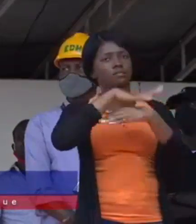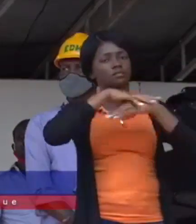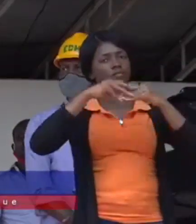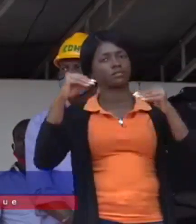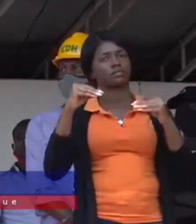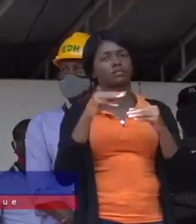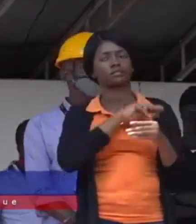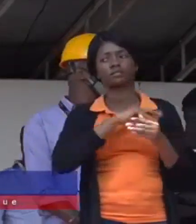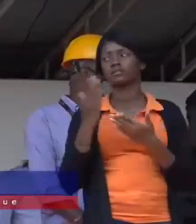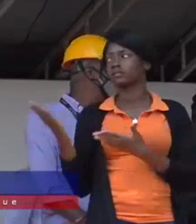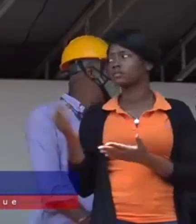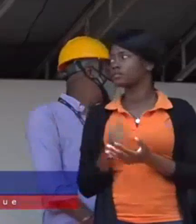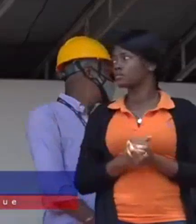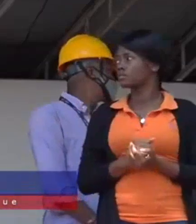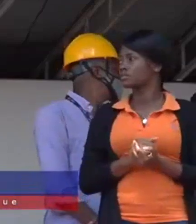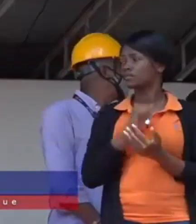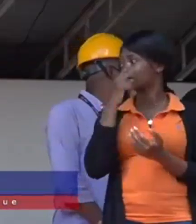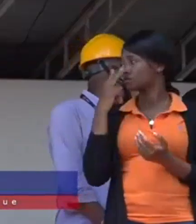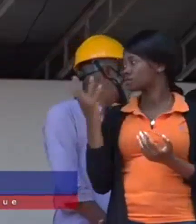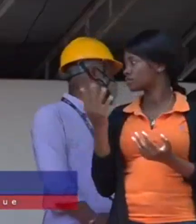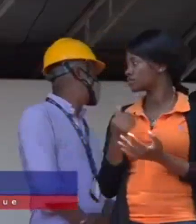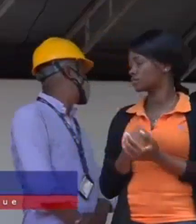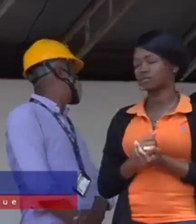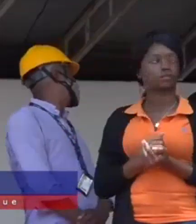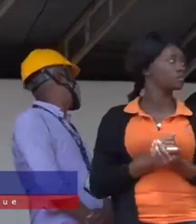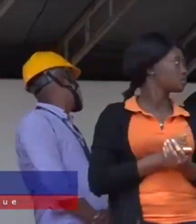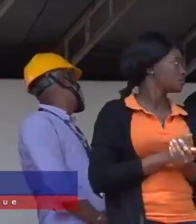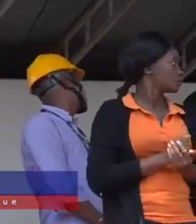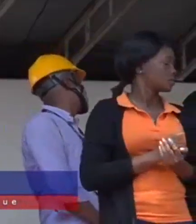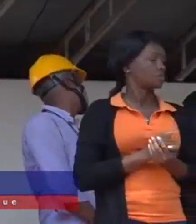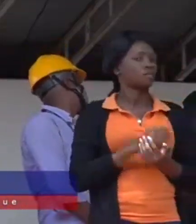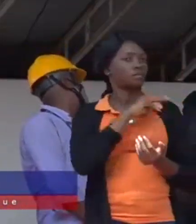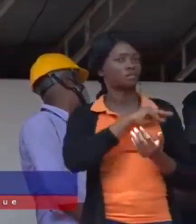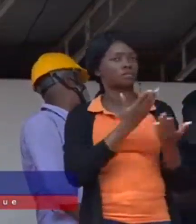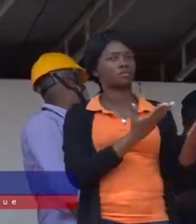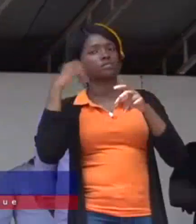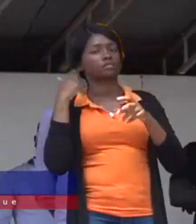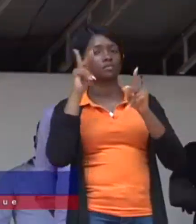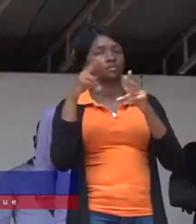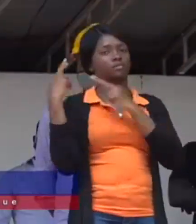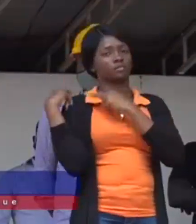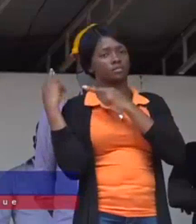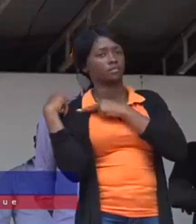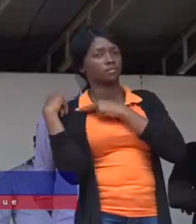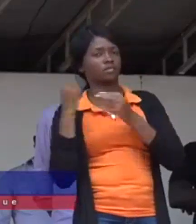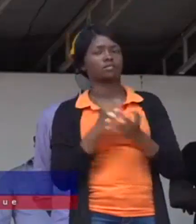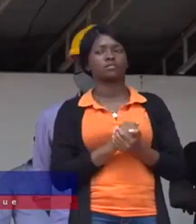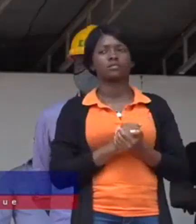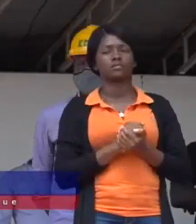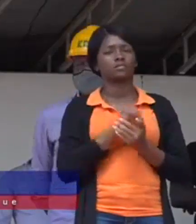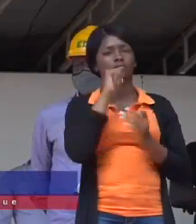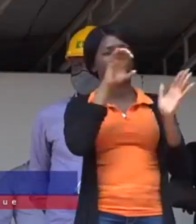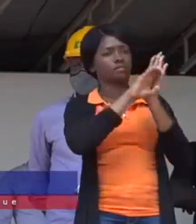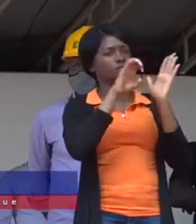Ministre Zéphirin, mal là. Oula. Ministre Zéphirin là, ça veut dire, pas bon monde qui bouge. C'est pas l'État